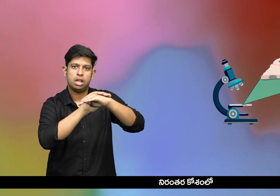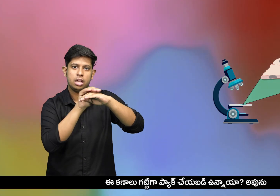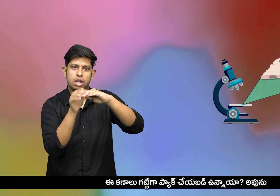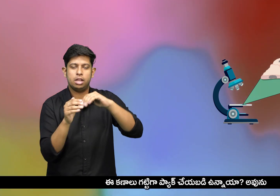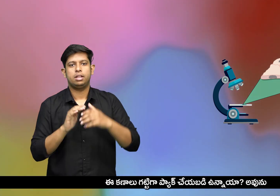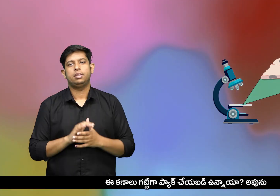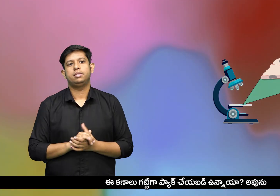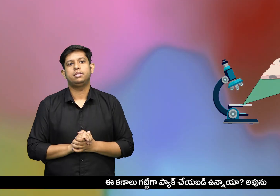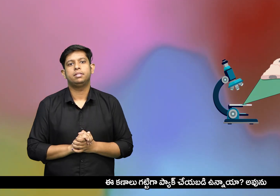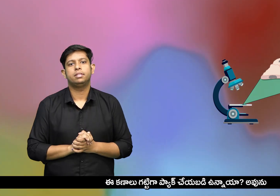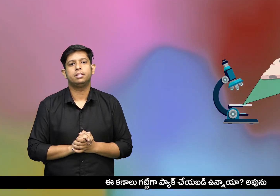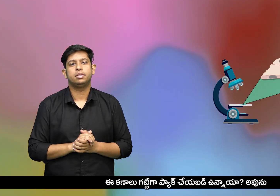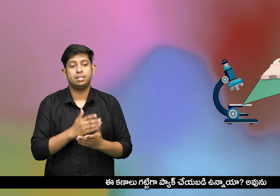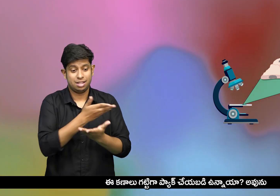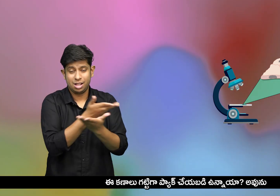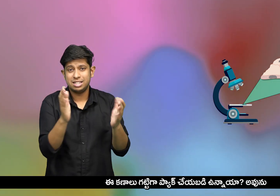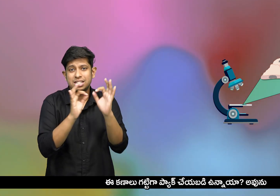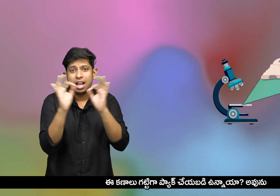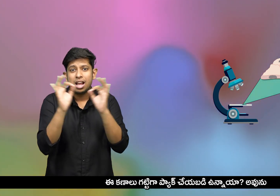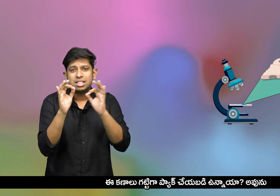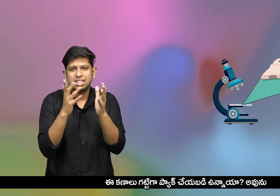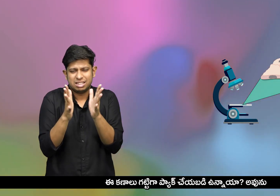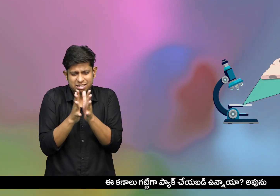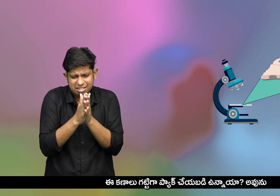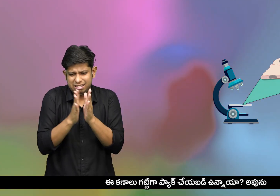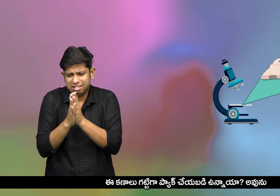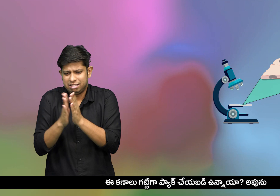ఈ కణాలు గట్టిగా ప్యాక్ చేయబడి ఉన్నాయా? అవును.